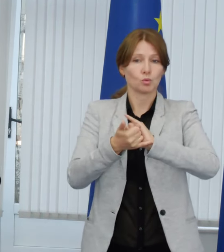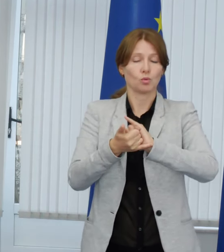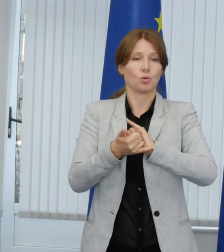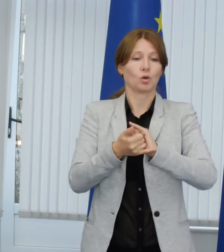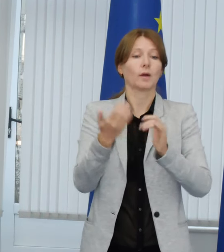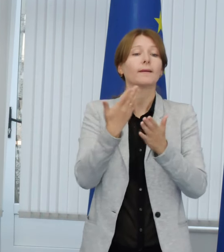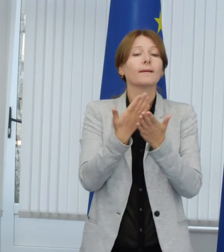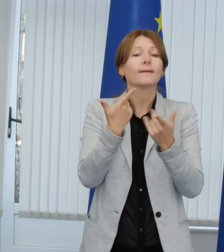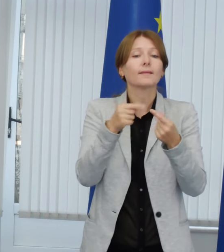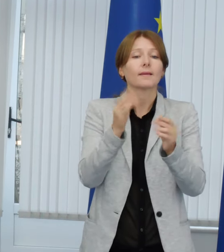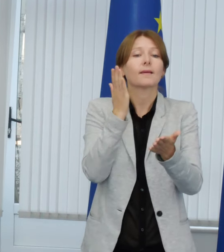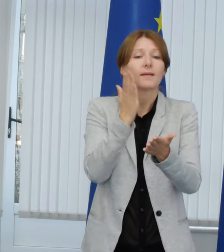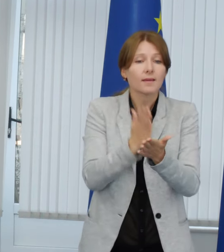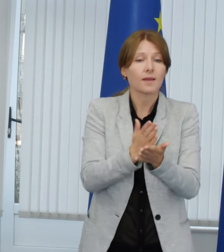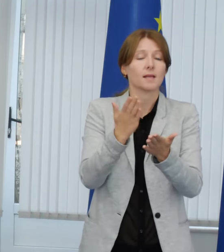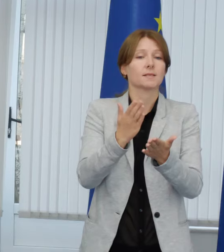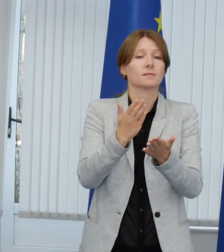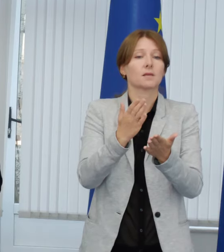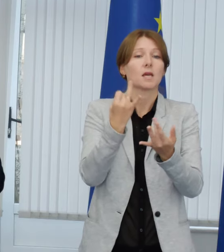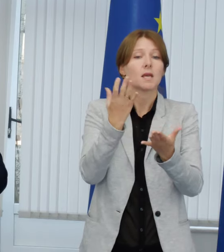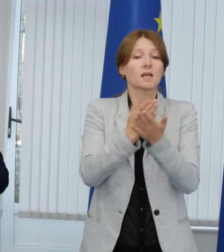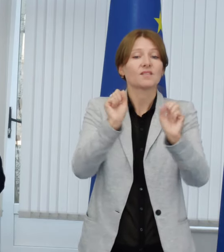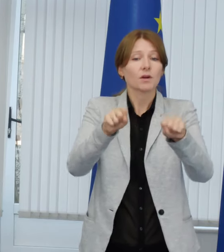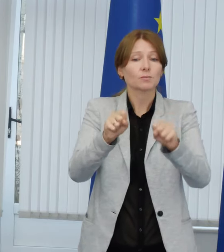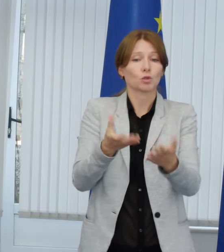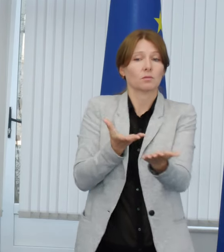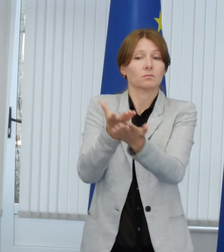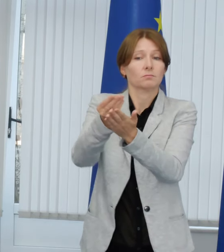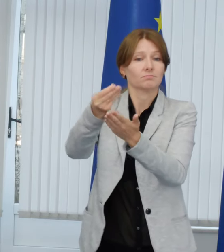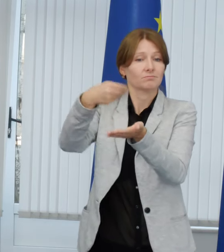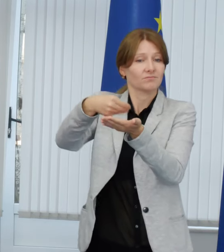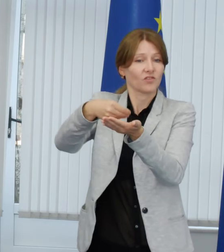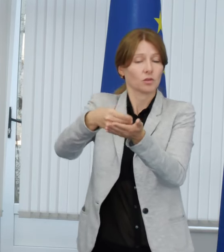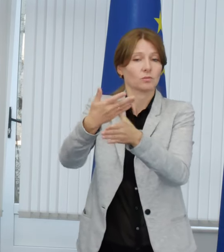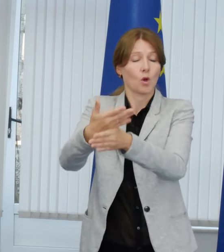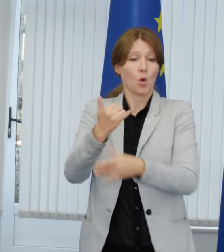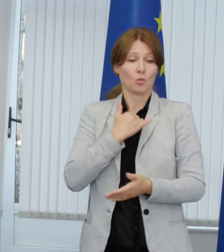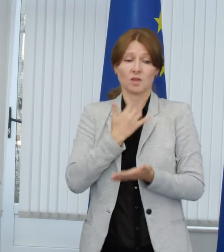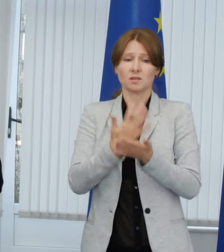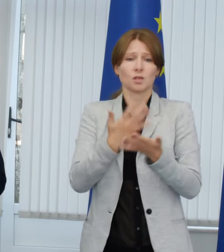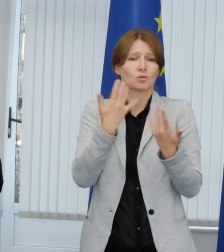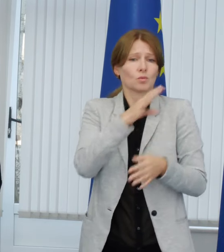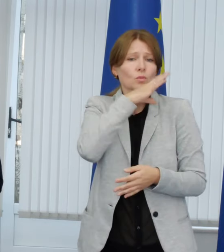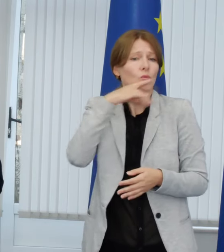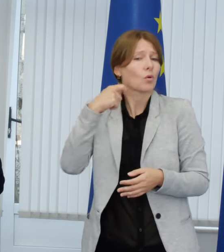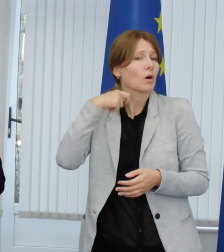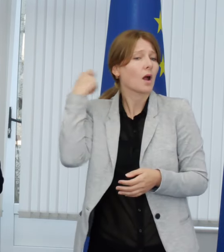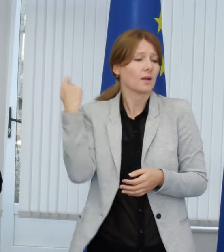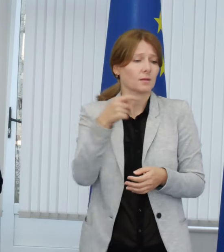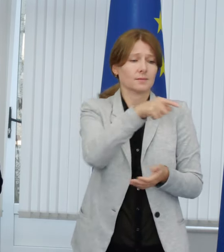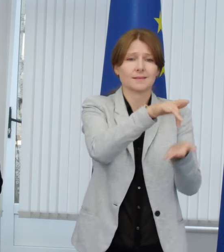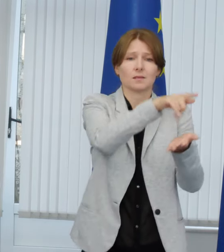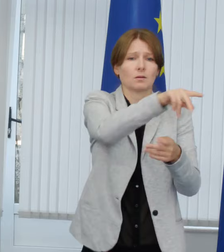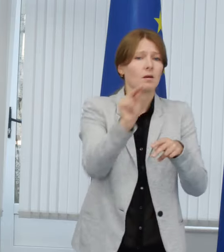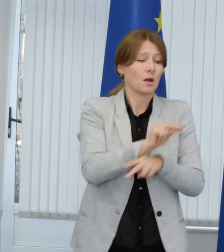unde există servicii în care investiții nu au fost. Spre exemplu, avem centri în care ani de zile nu au fost loc